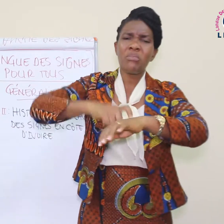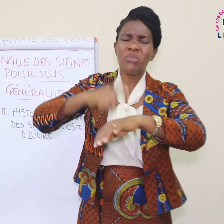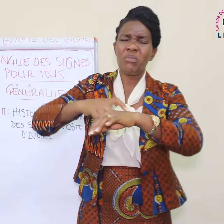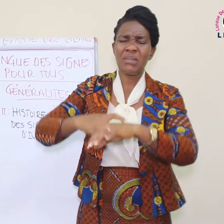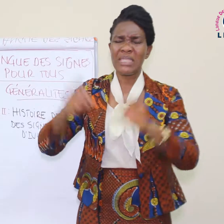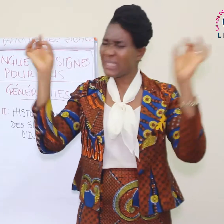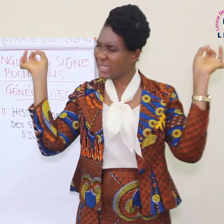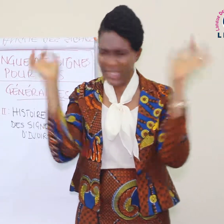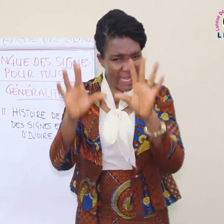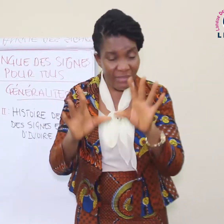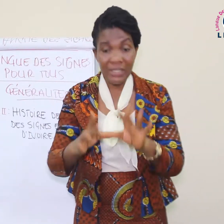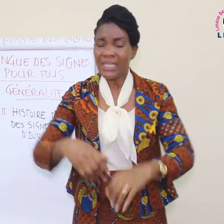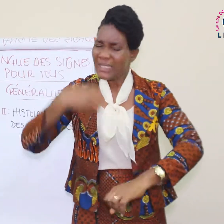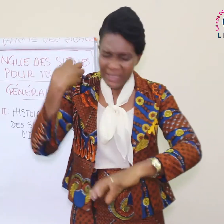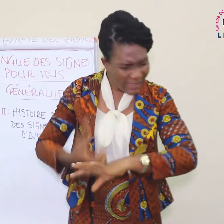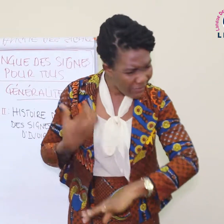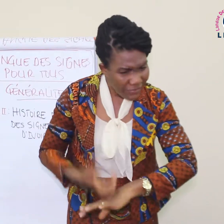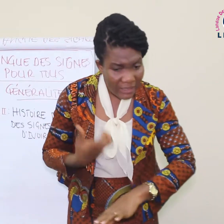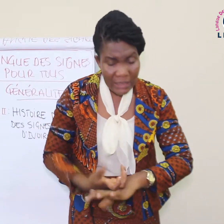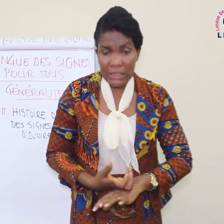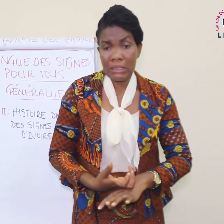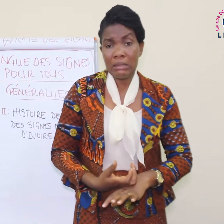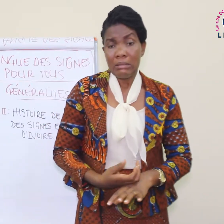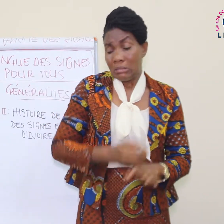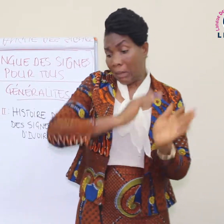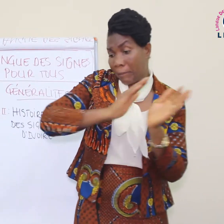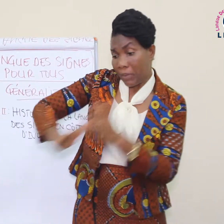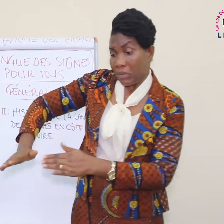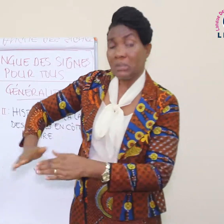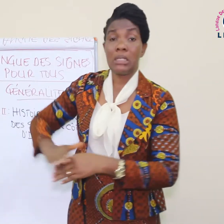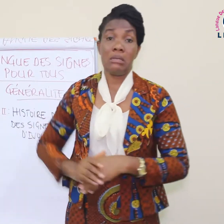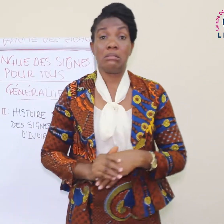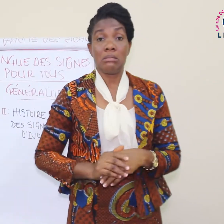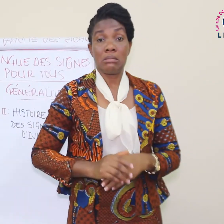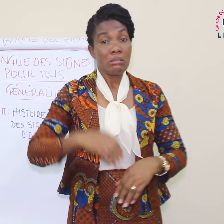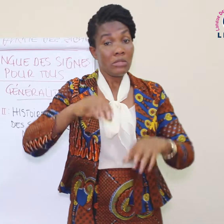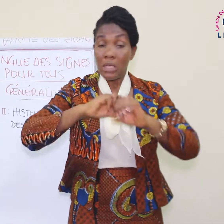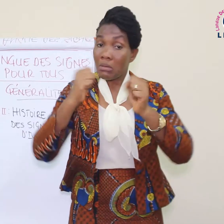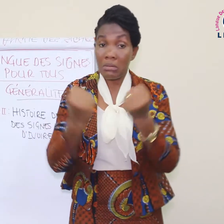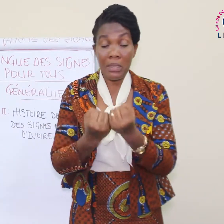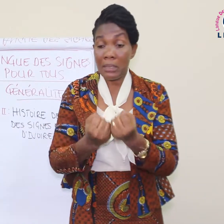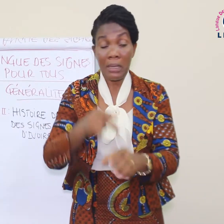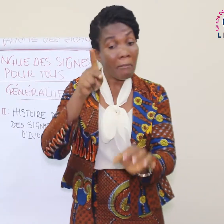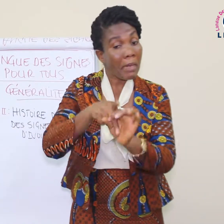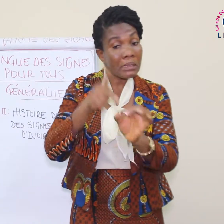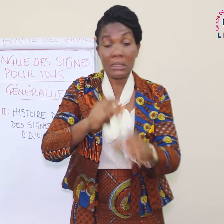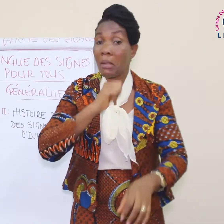difficiles. Isolées de la communauté, elles ne participaient pas pleinement aux échanges